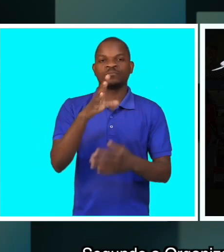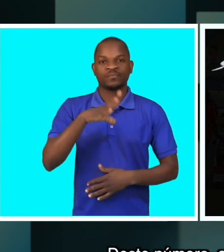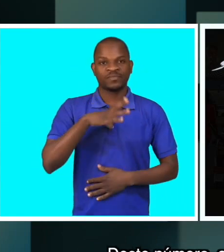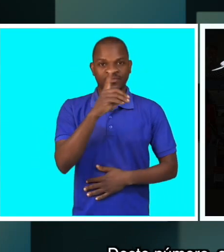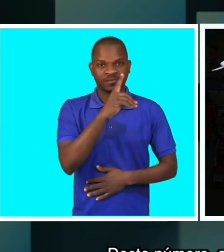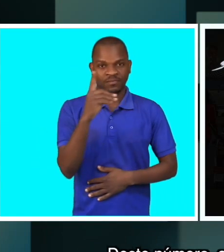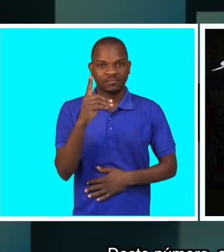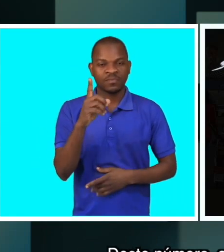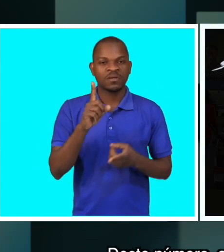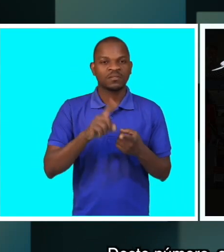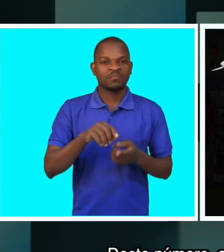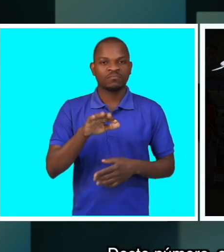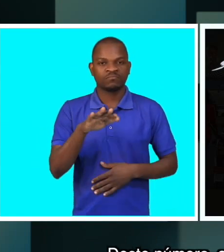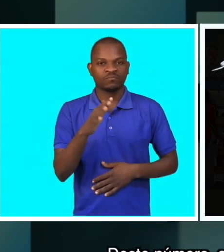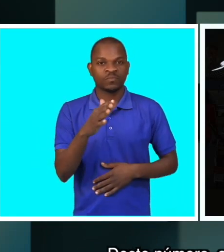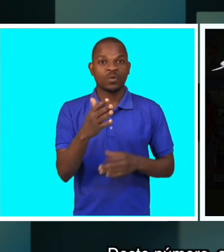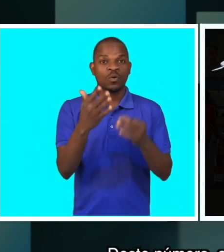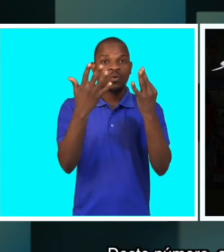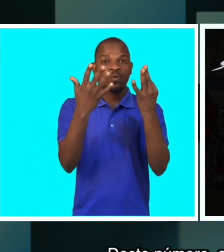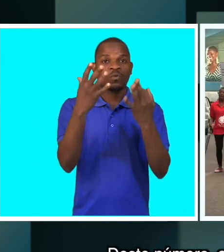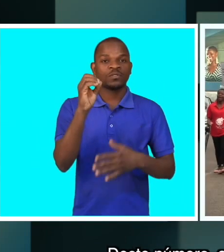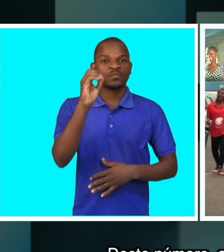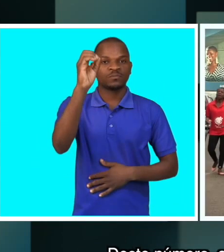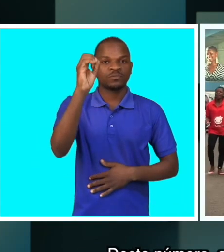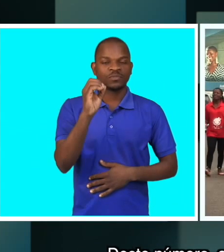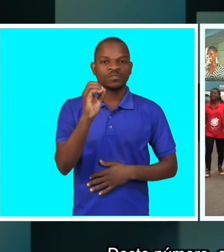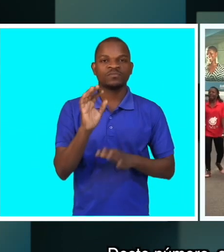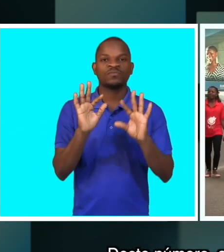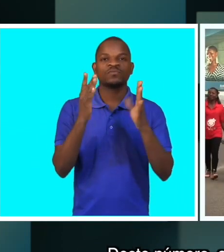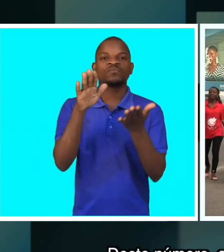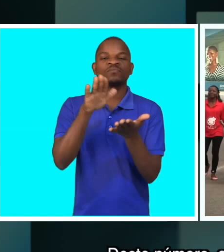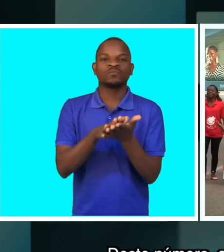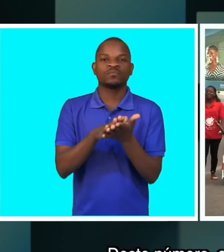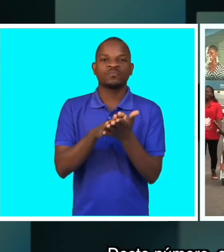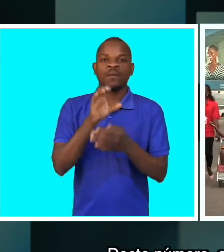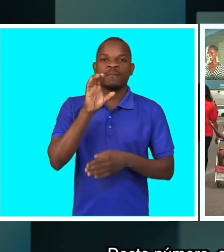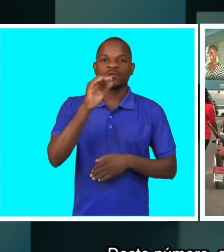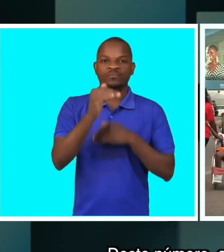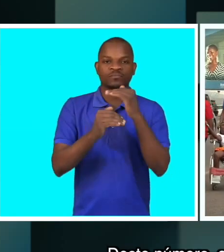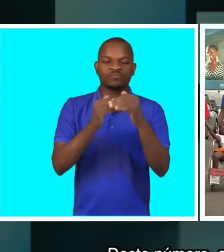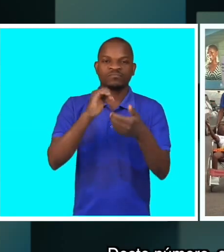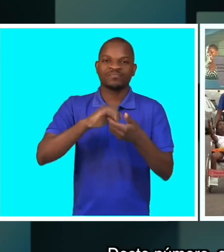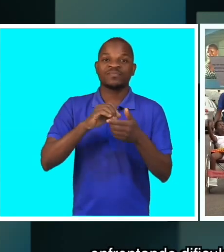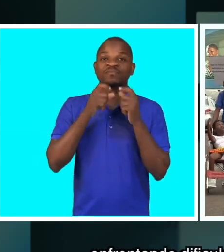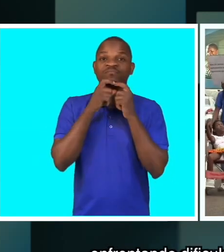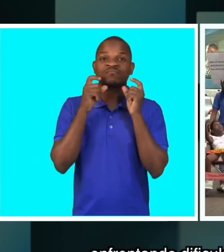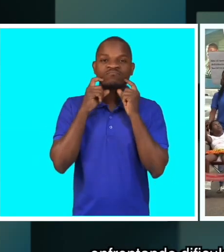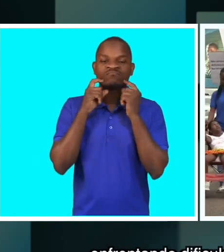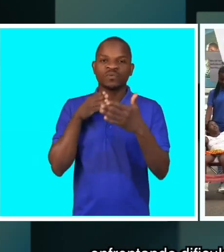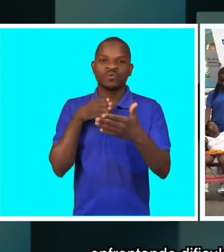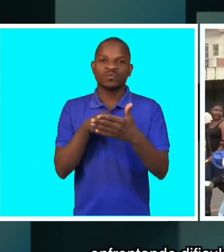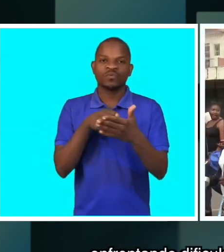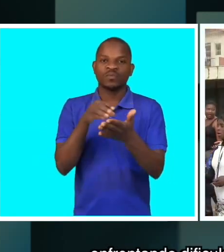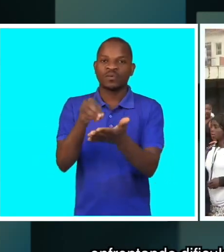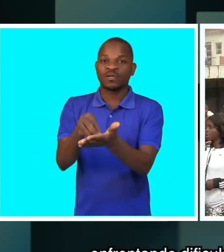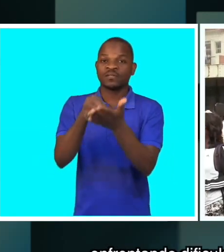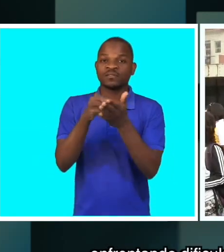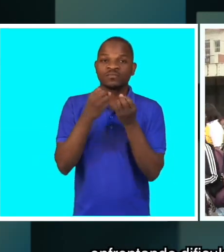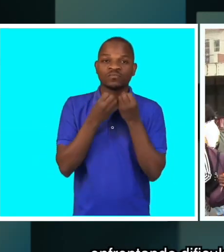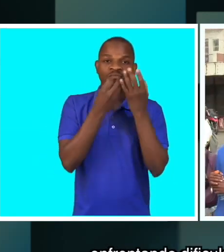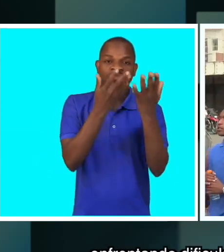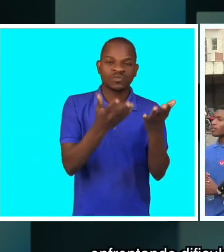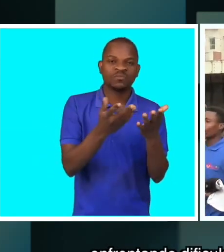Deste número, cerca de 80% vivem nos países em desenvolvimento, como Moçambique, enfrentando dificuldades